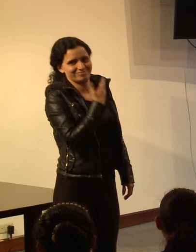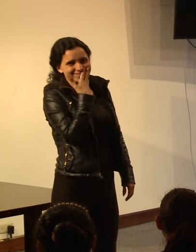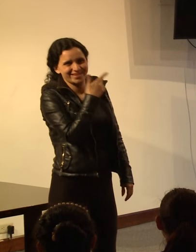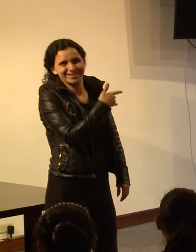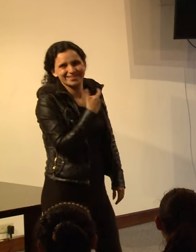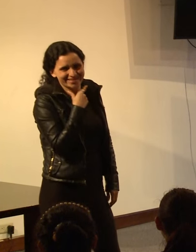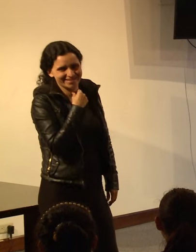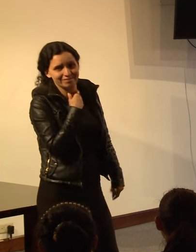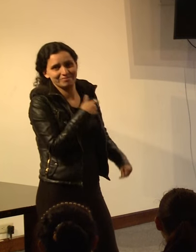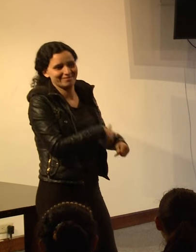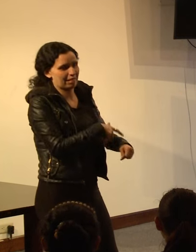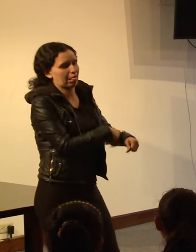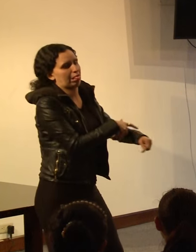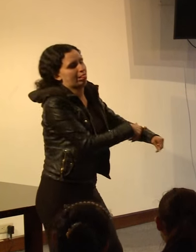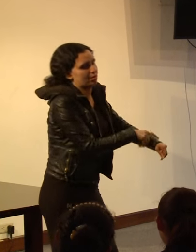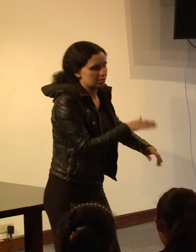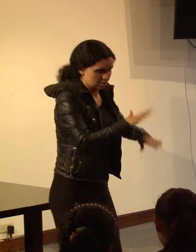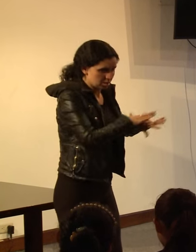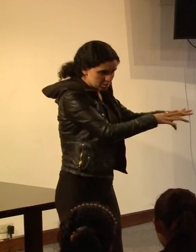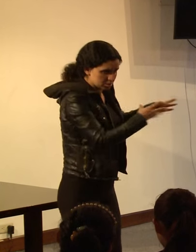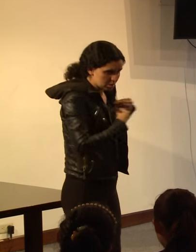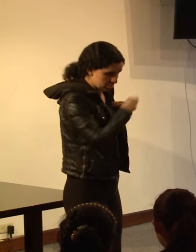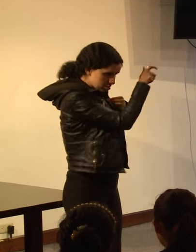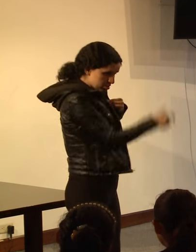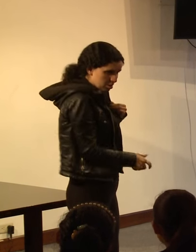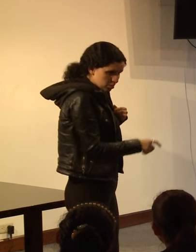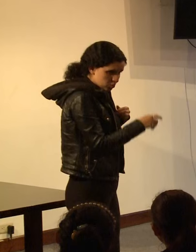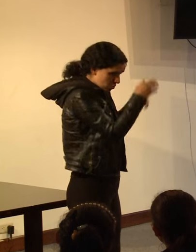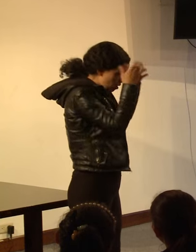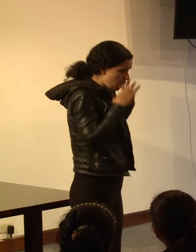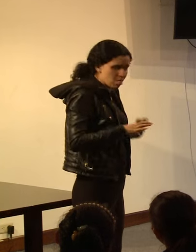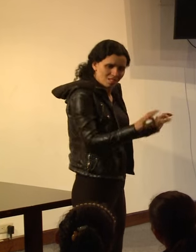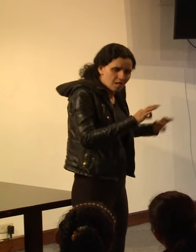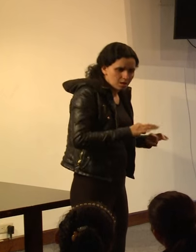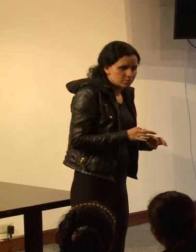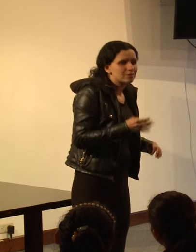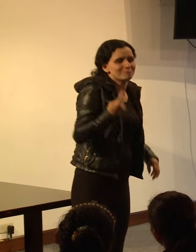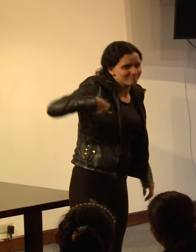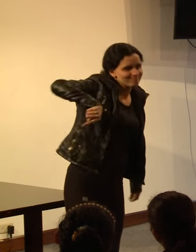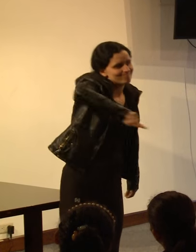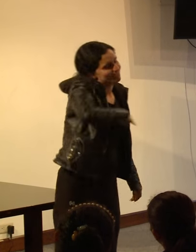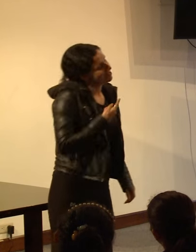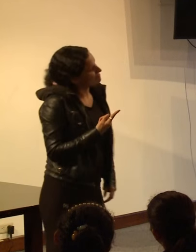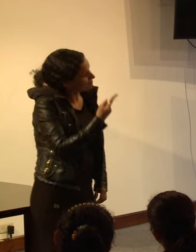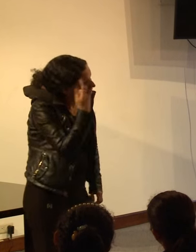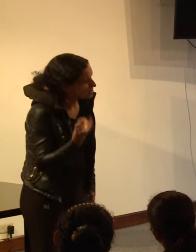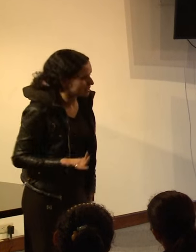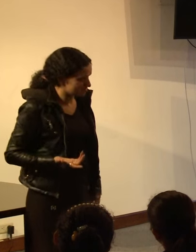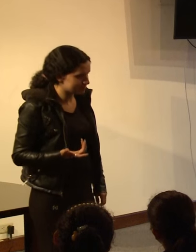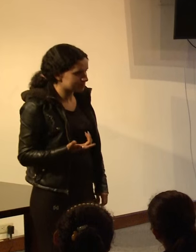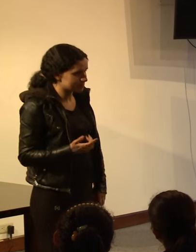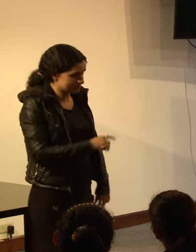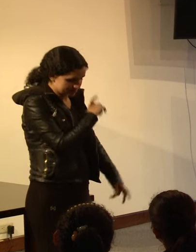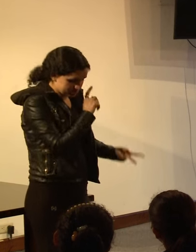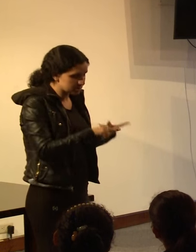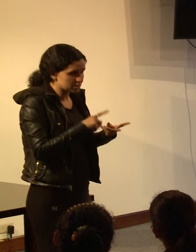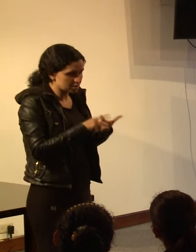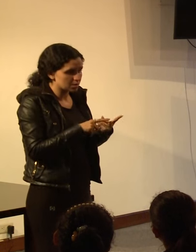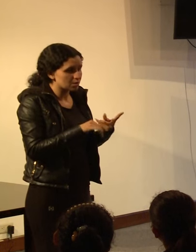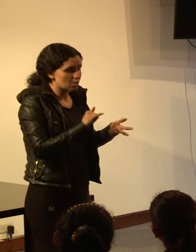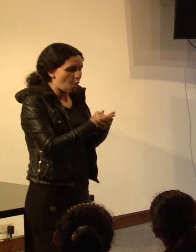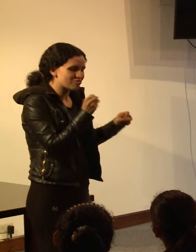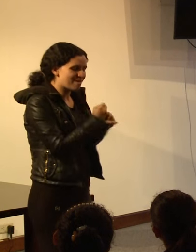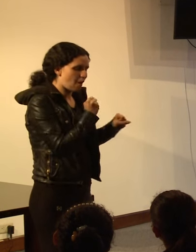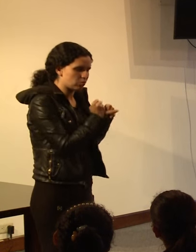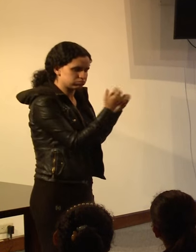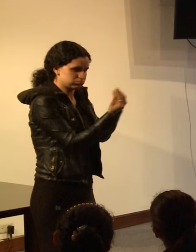cosa, porque no es asumido desde esa corporalidad. Entonces, nos hace mucha falta eso. Y la otra que les acabo de decir es justamente la del trabajo en